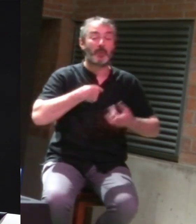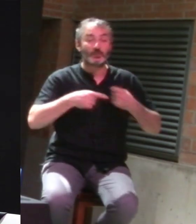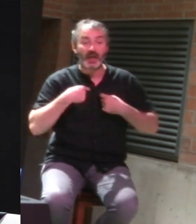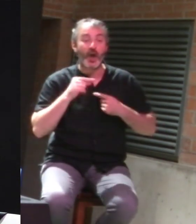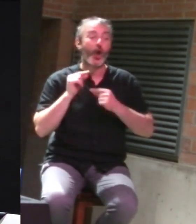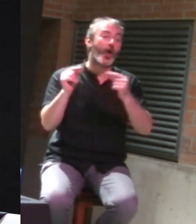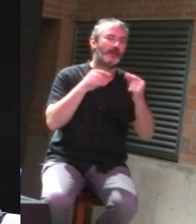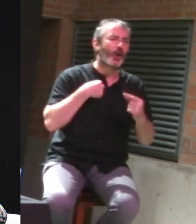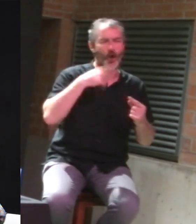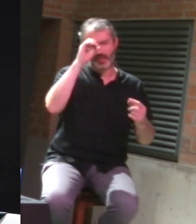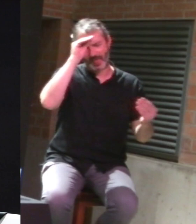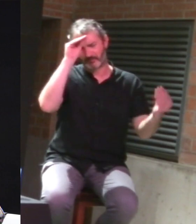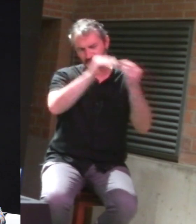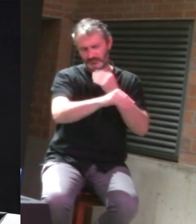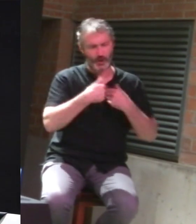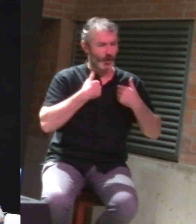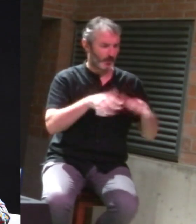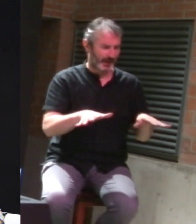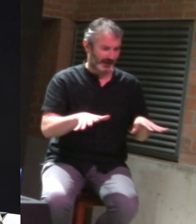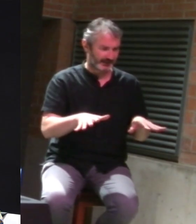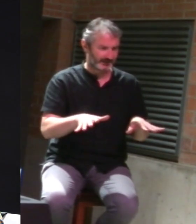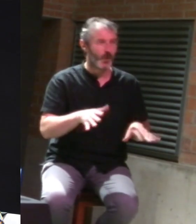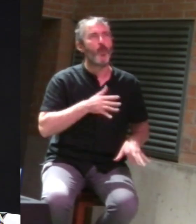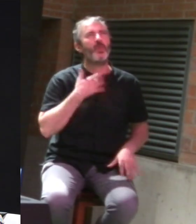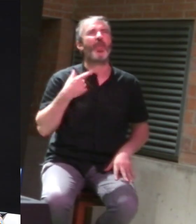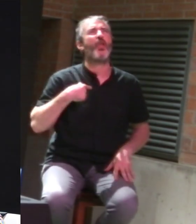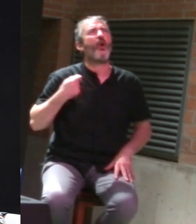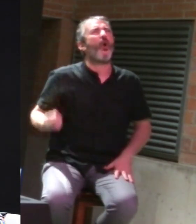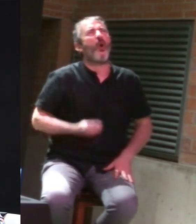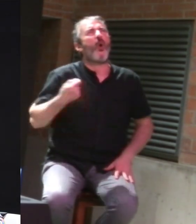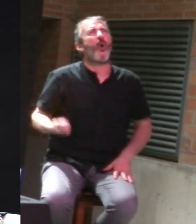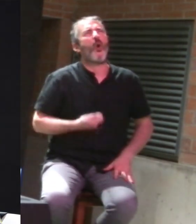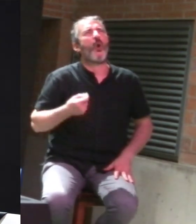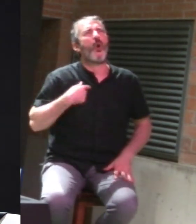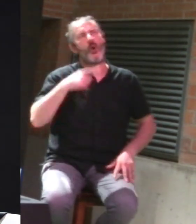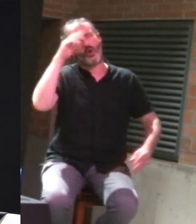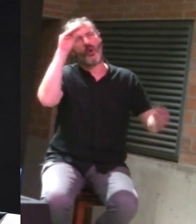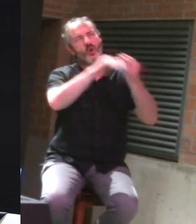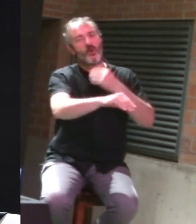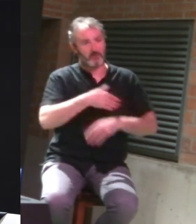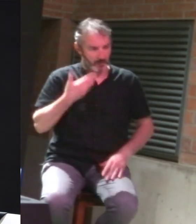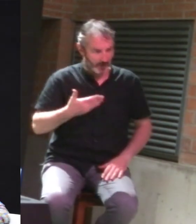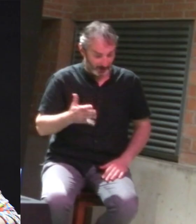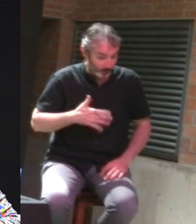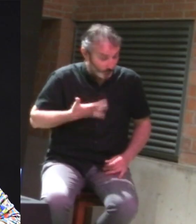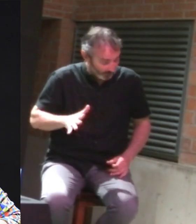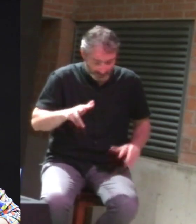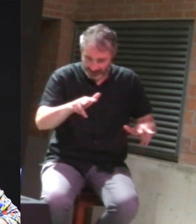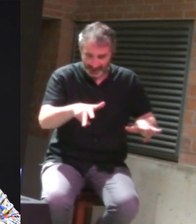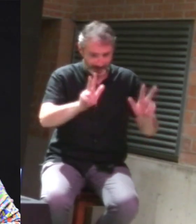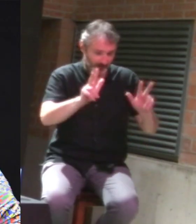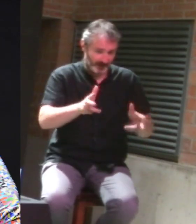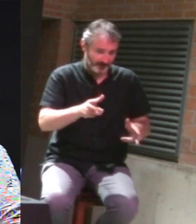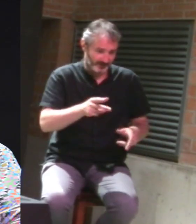no esteu d'acord amb mi, també, que ui, madurós, ens ha fotut un treball un dia cuidado i jo potser no estic d'acord.